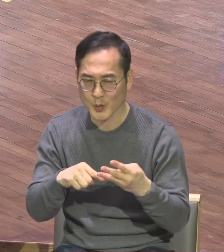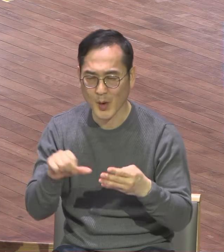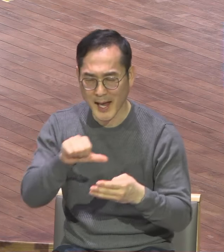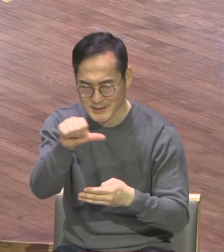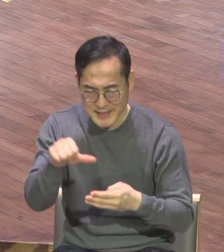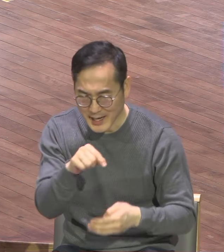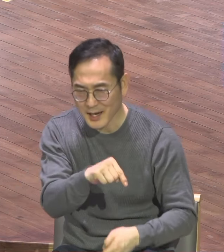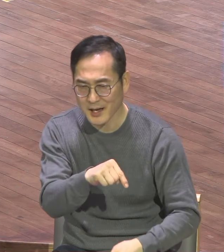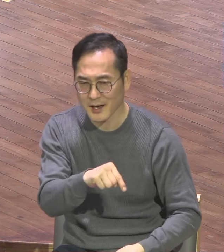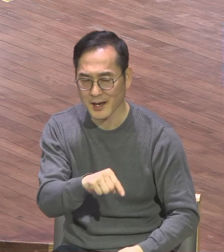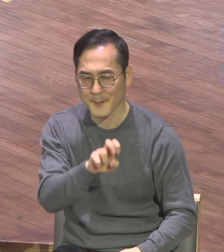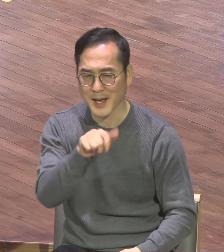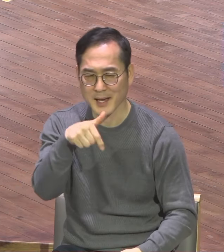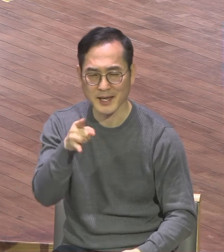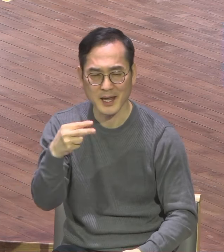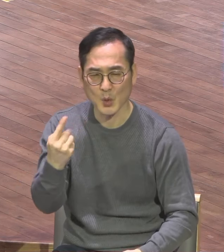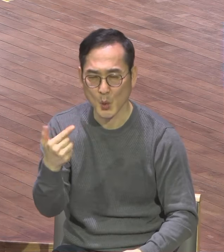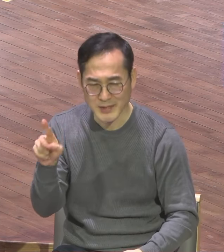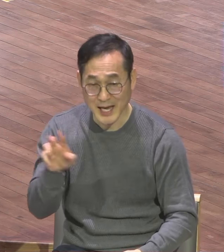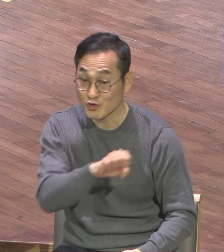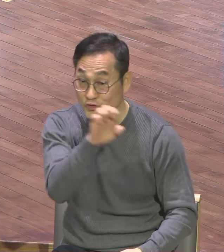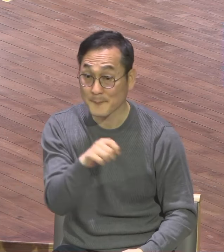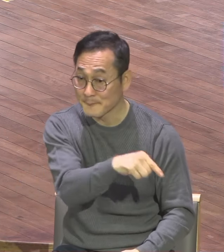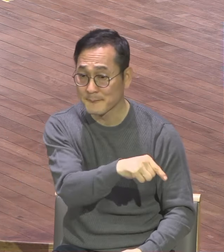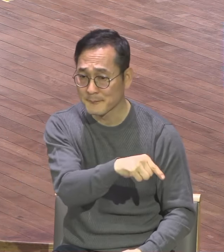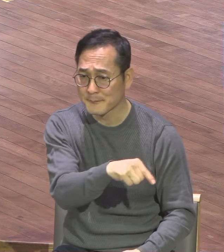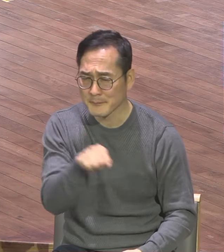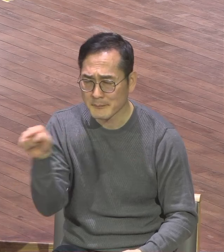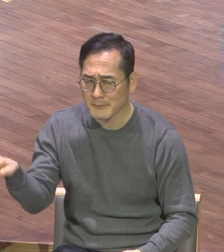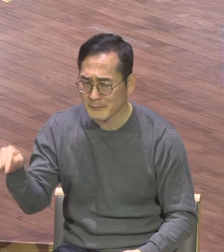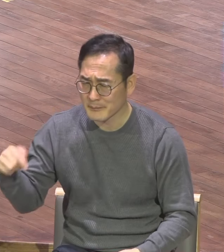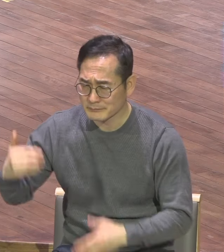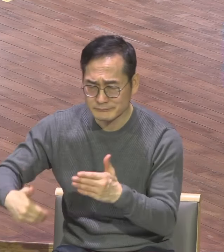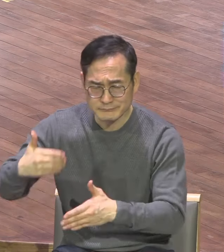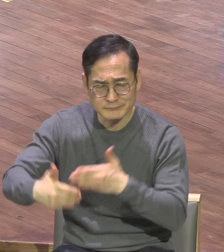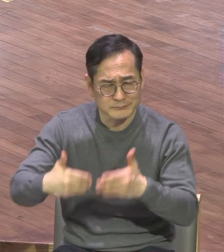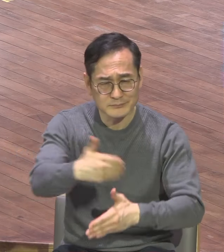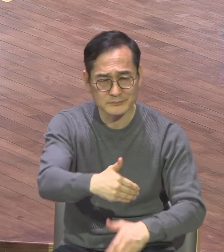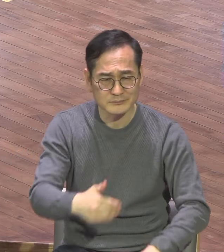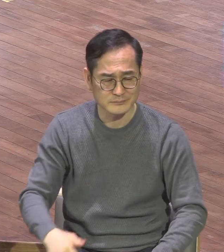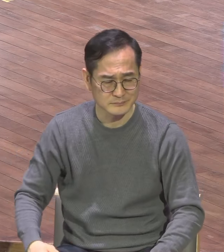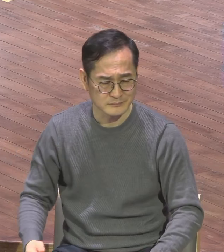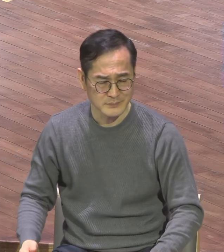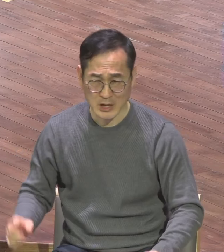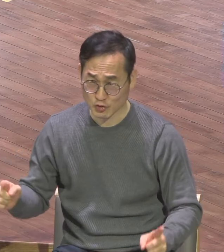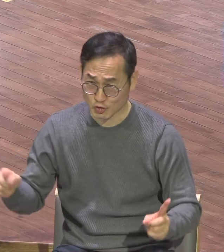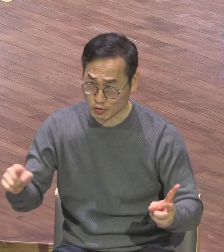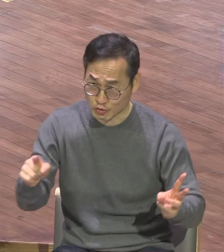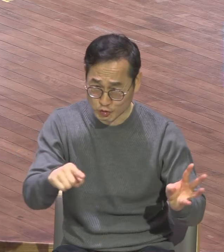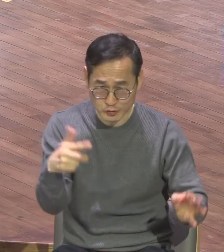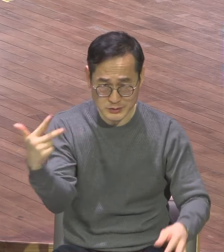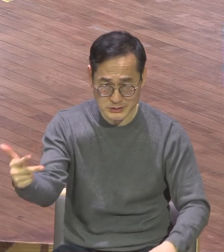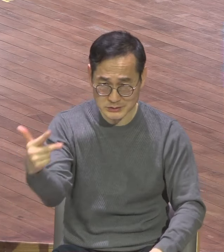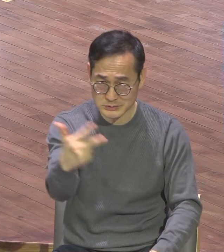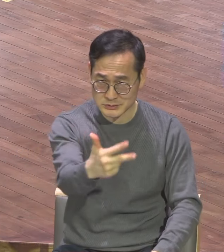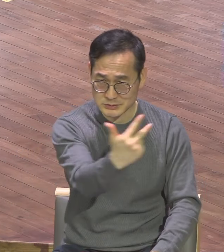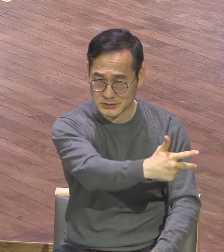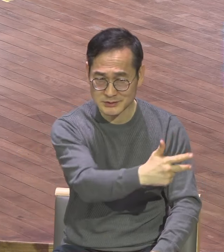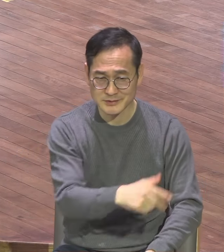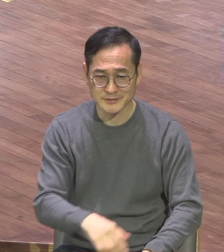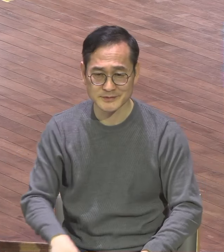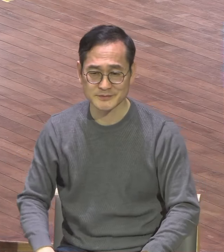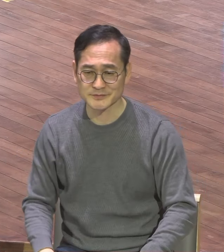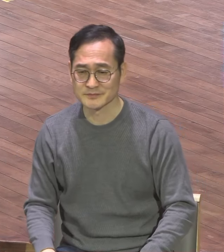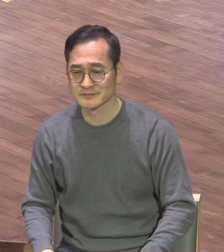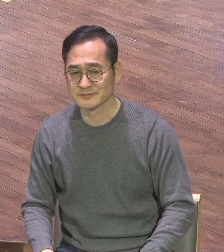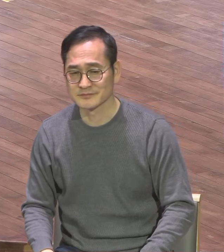아시아, 마게도냐, 유럽이잖아요. 여기 마지막이 제일 쉬워요. 7 이정표 7개. 근데